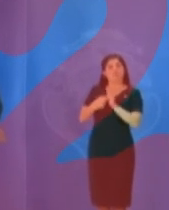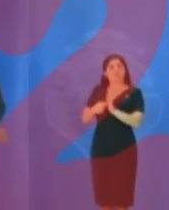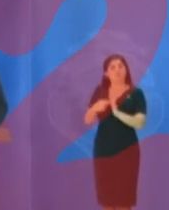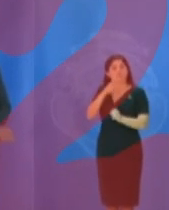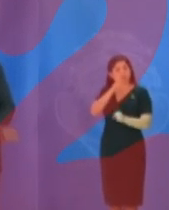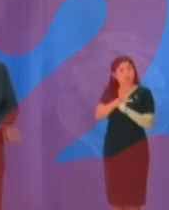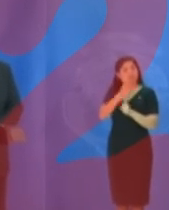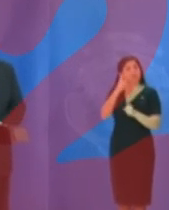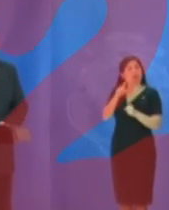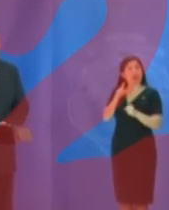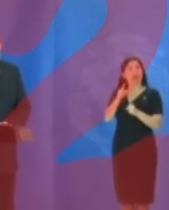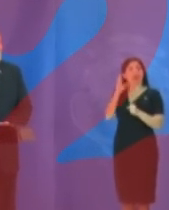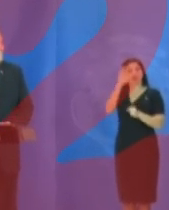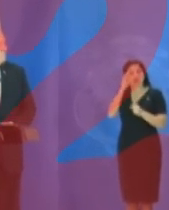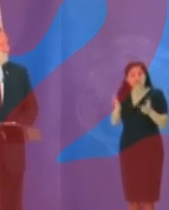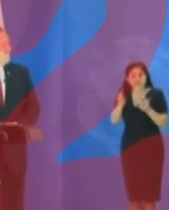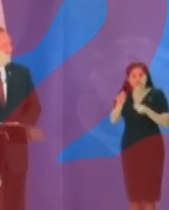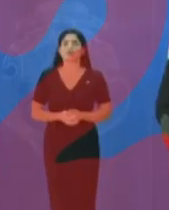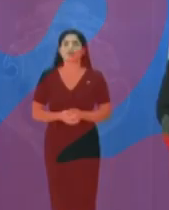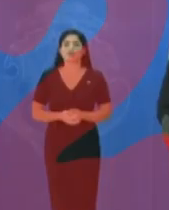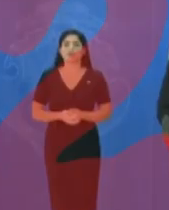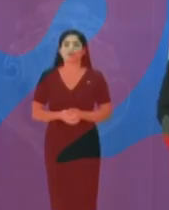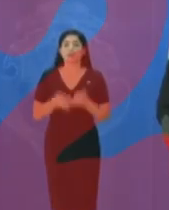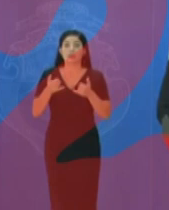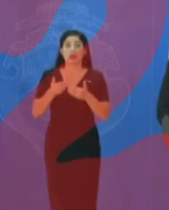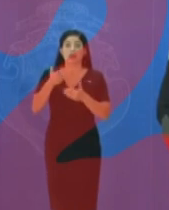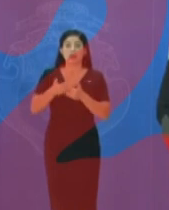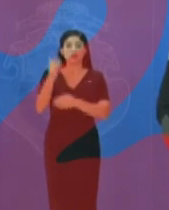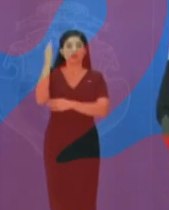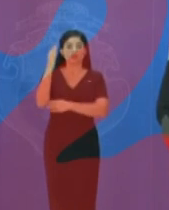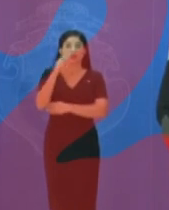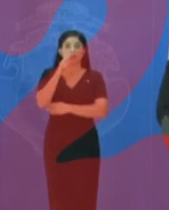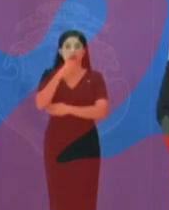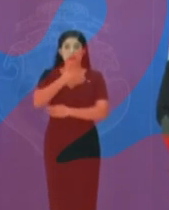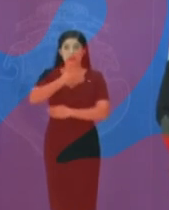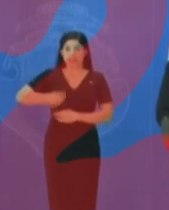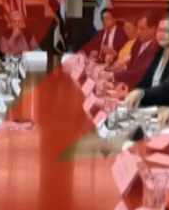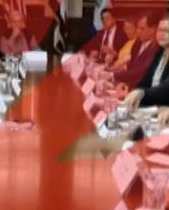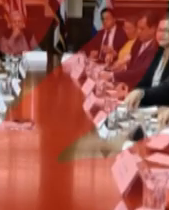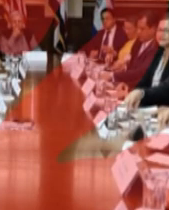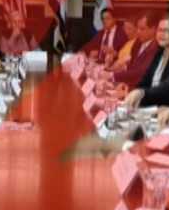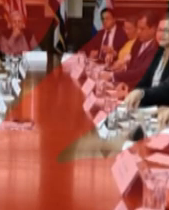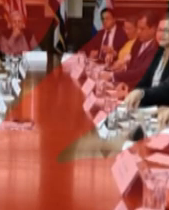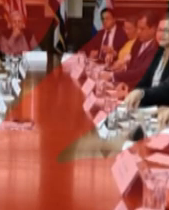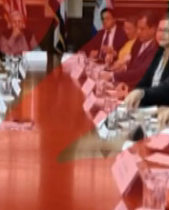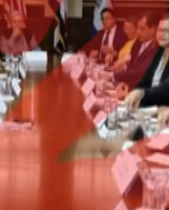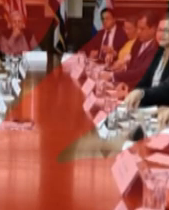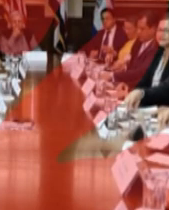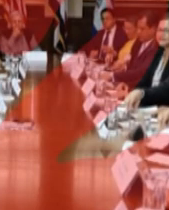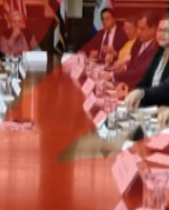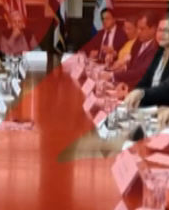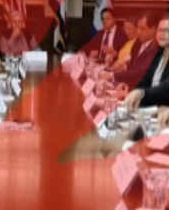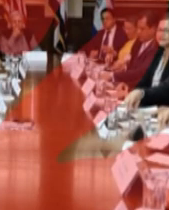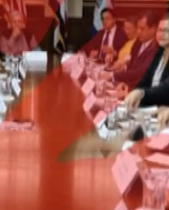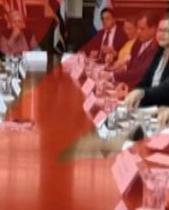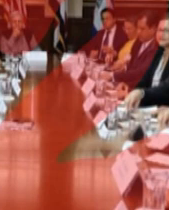auspiciar soluciones democráticas. Tras la conferencia de prensa conjunta, Pompeo se reunió con una delegación de opositores